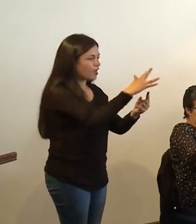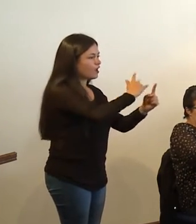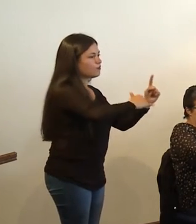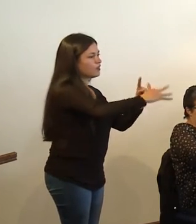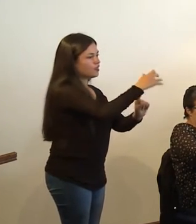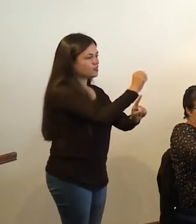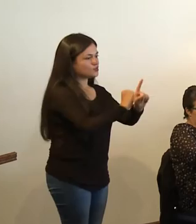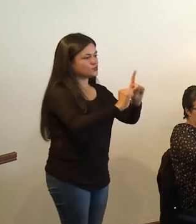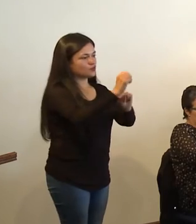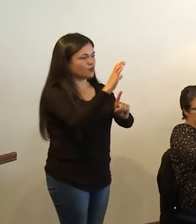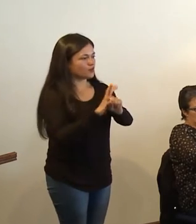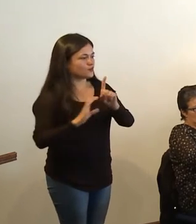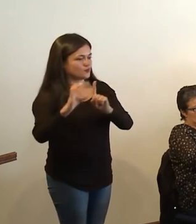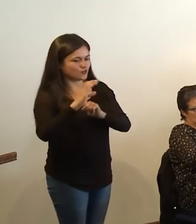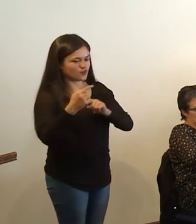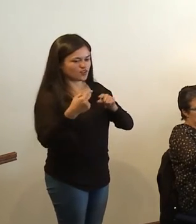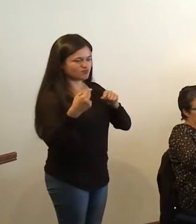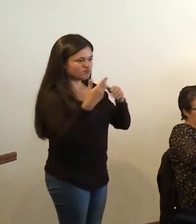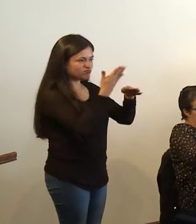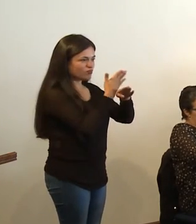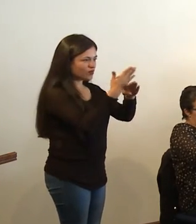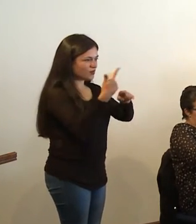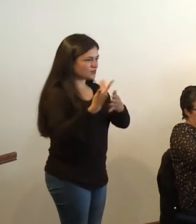demandas y tensiones y como